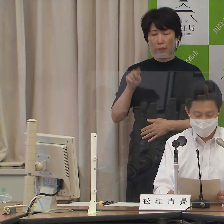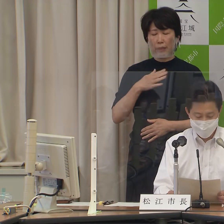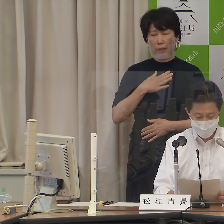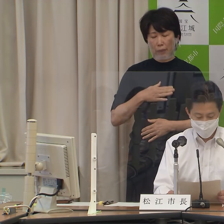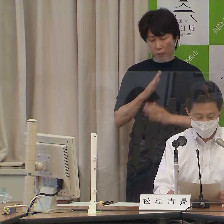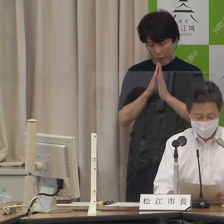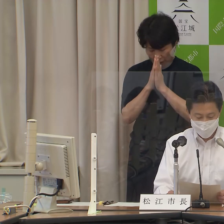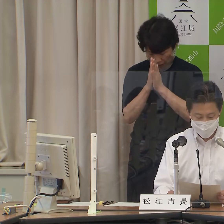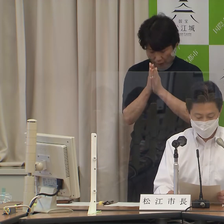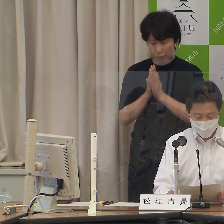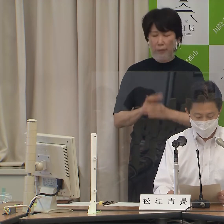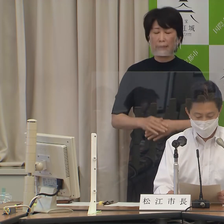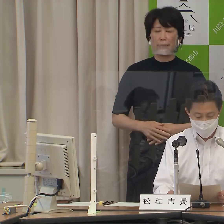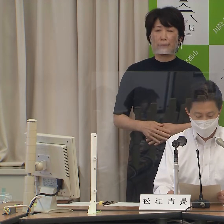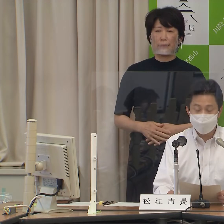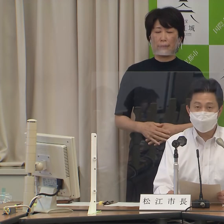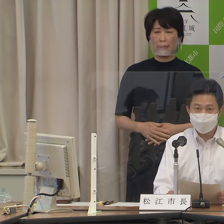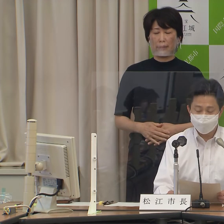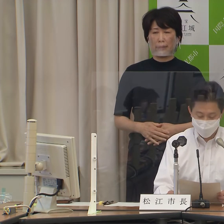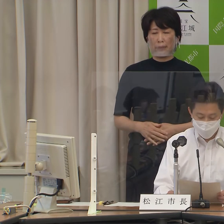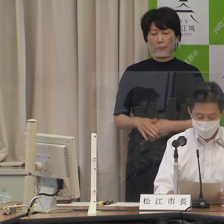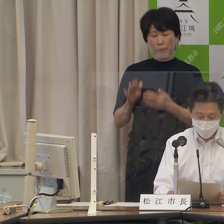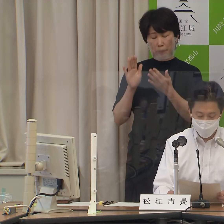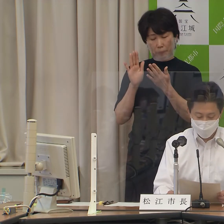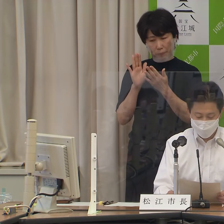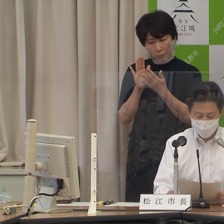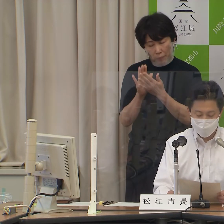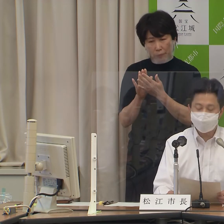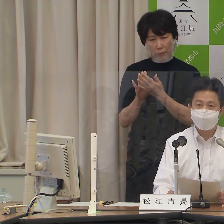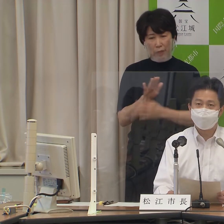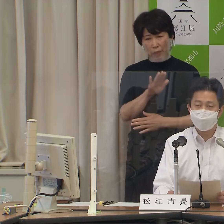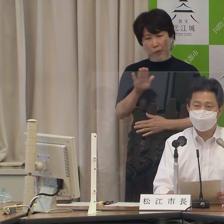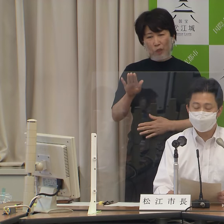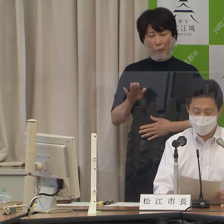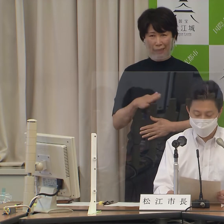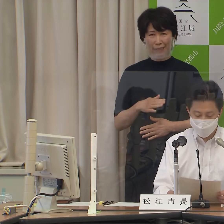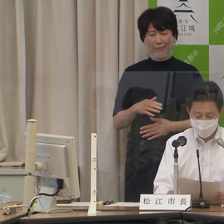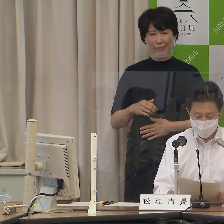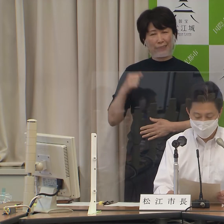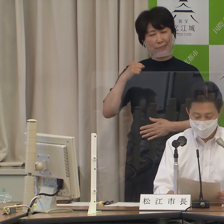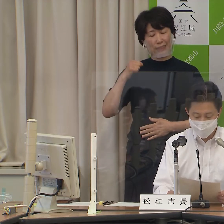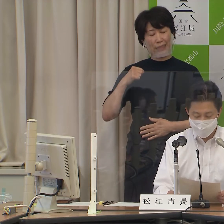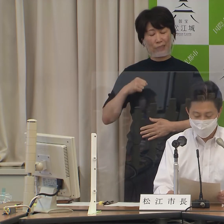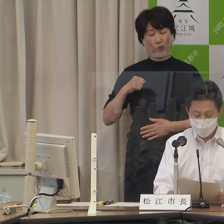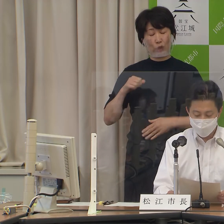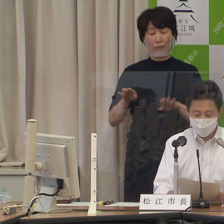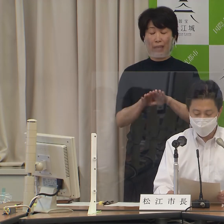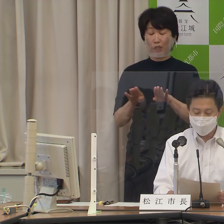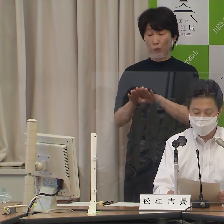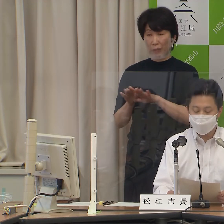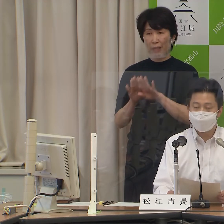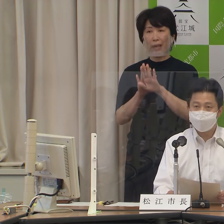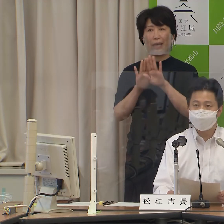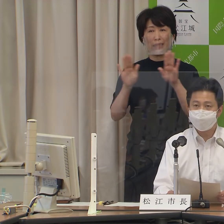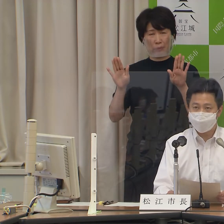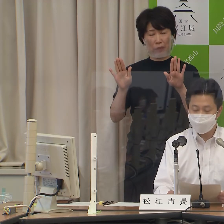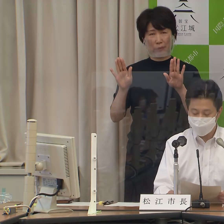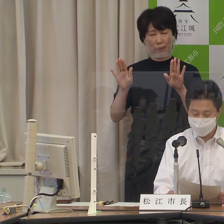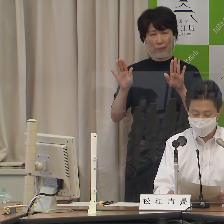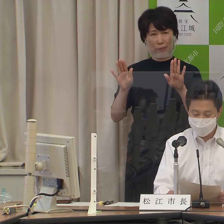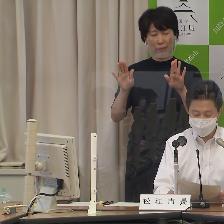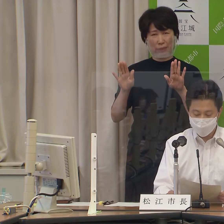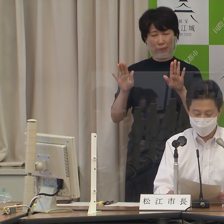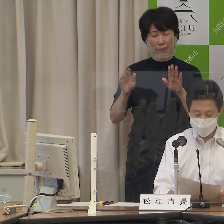します。まもなく子どもたちの夏休みが始まります。人の動きが活発にな